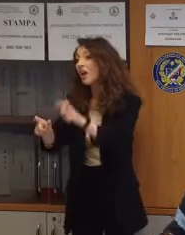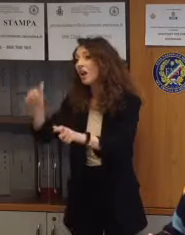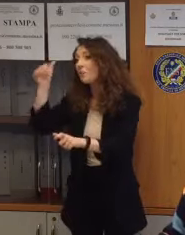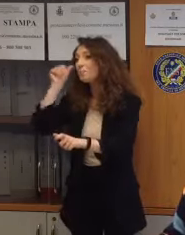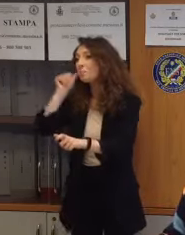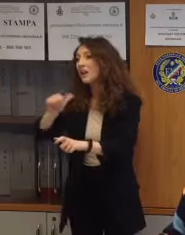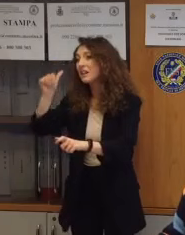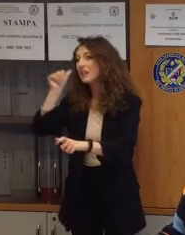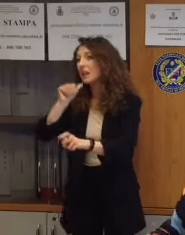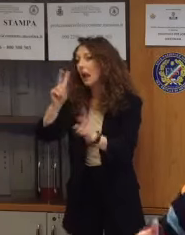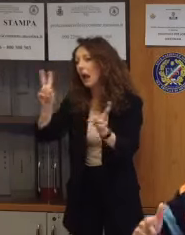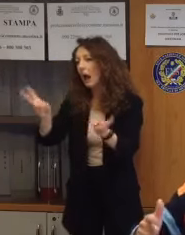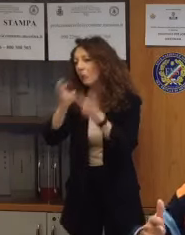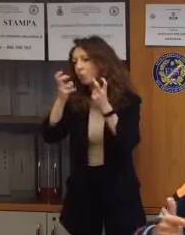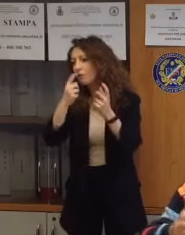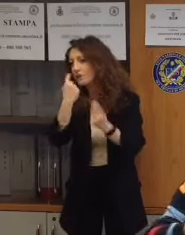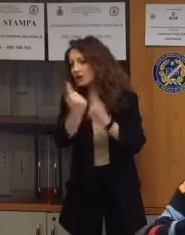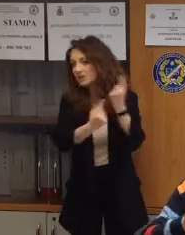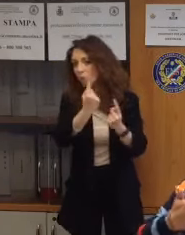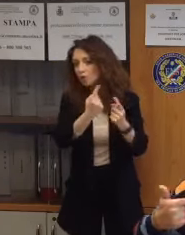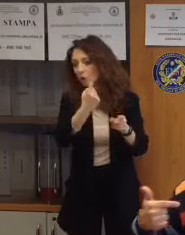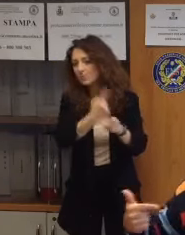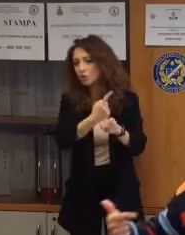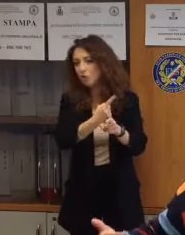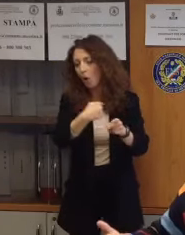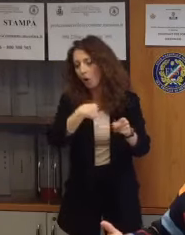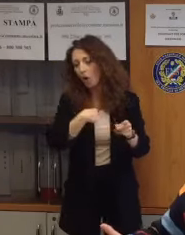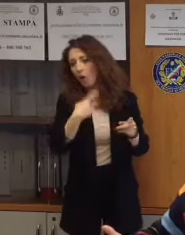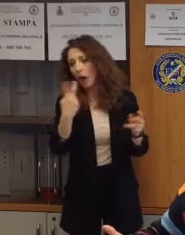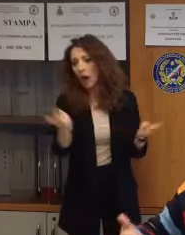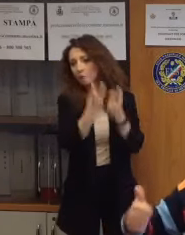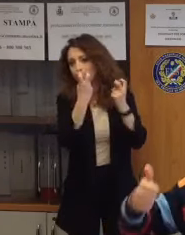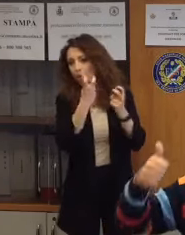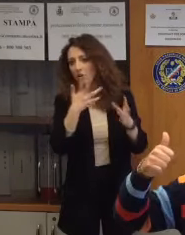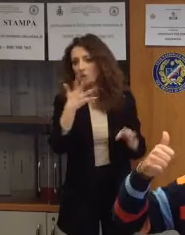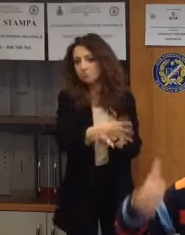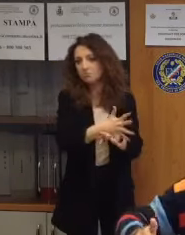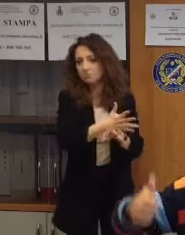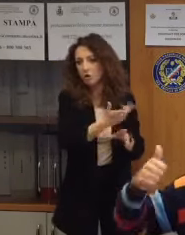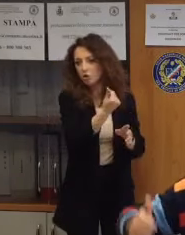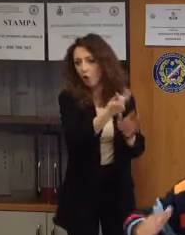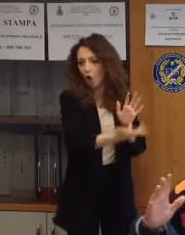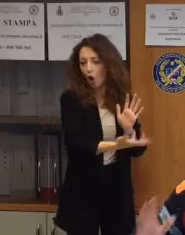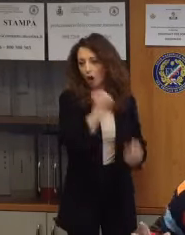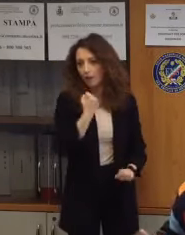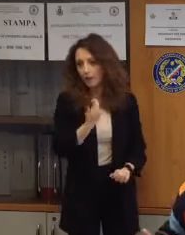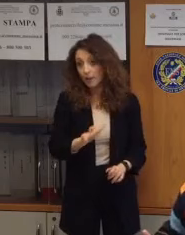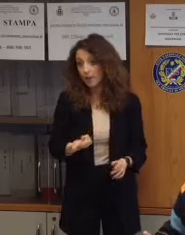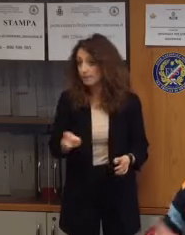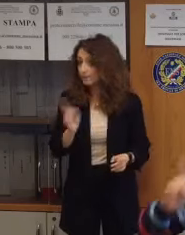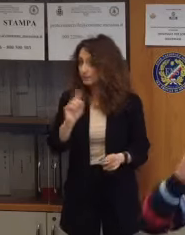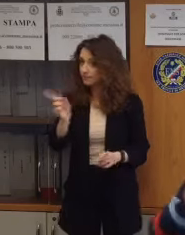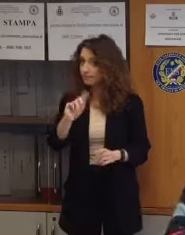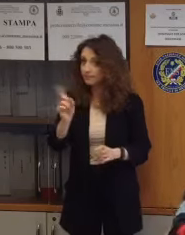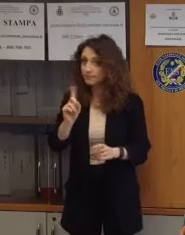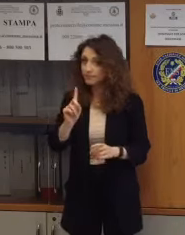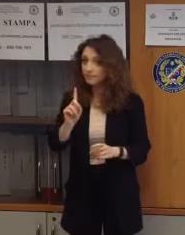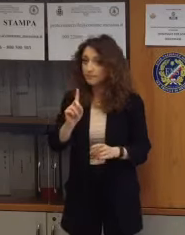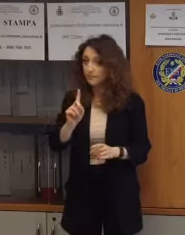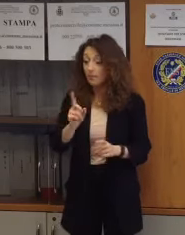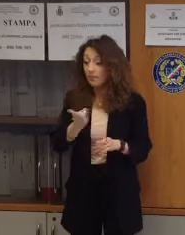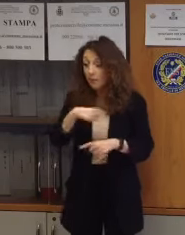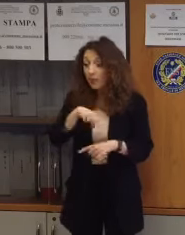momento di bisogno, nel rispetto a un'istituzione municipale che non si è tirata indietro, che